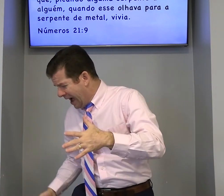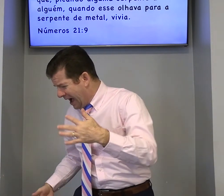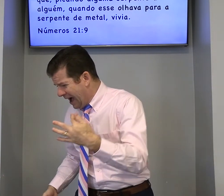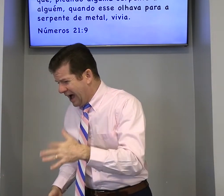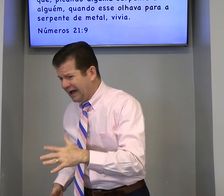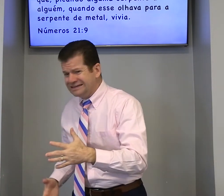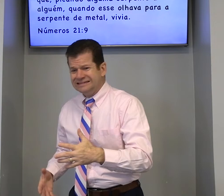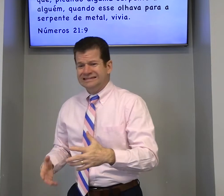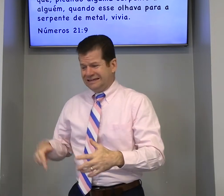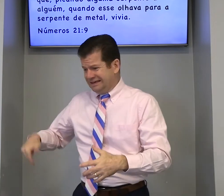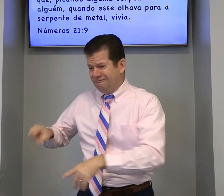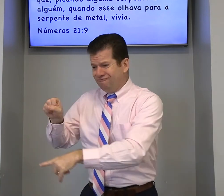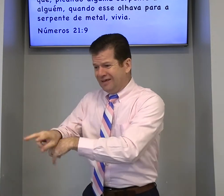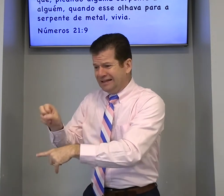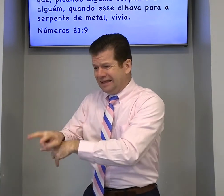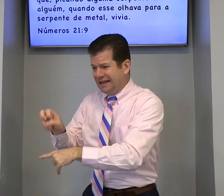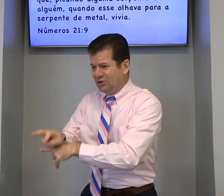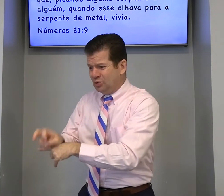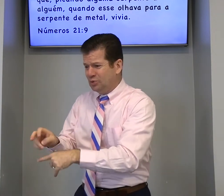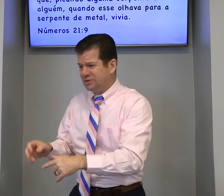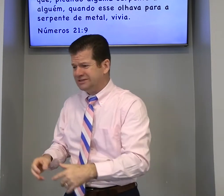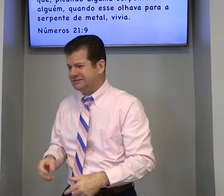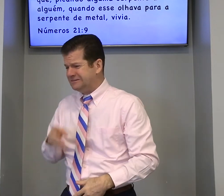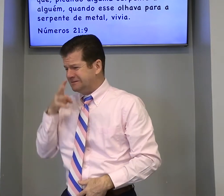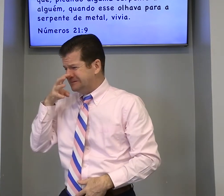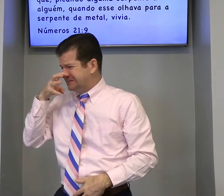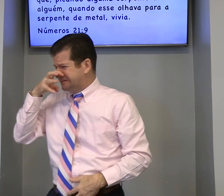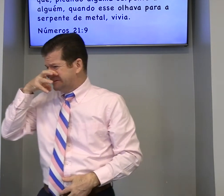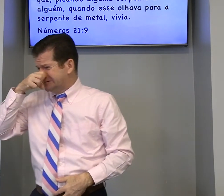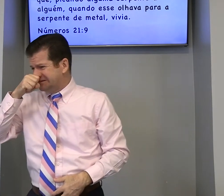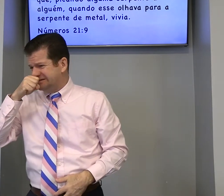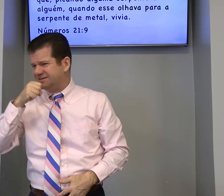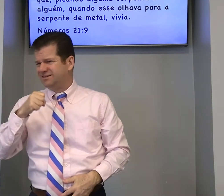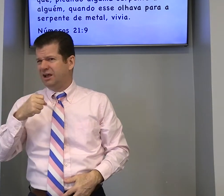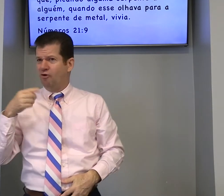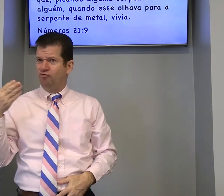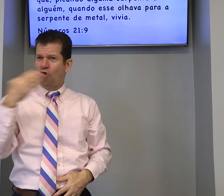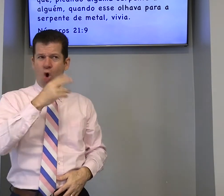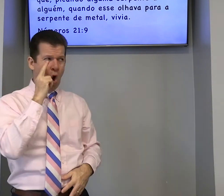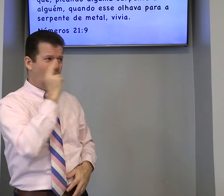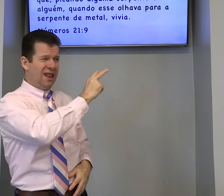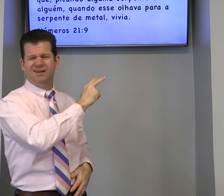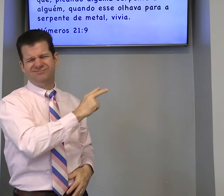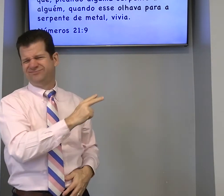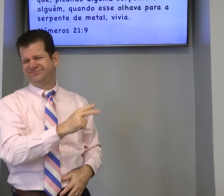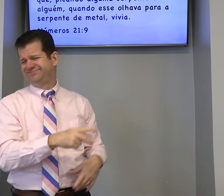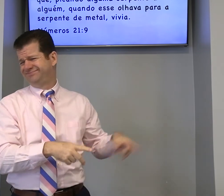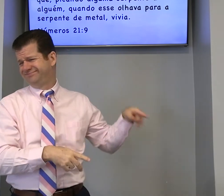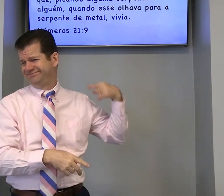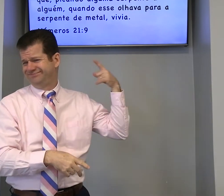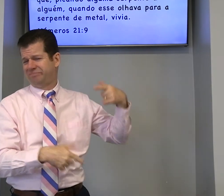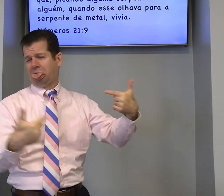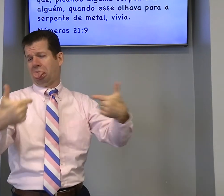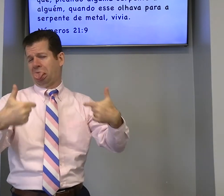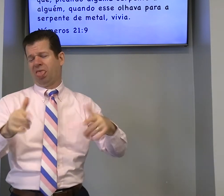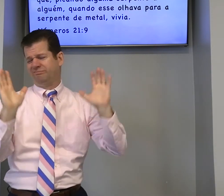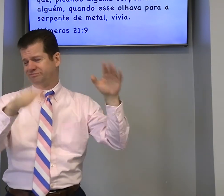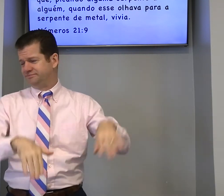Vamos supor que tem alguém que foi picado, envenenado e não quer olhar porque acha